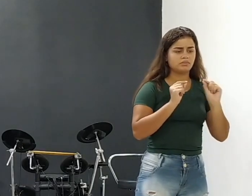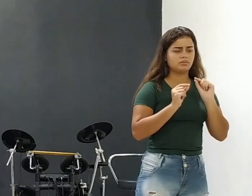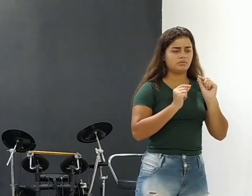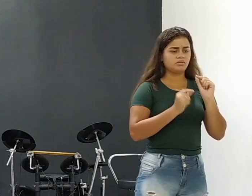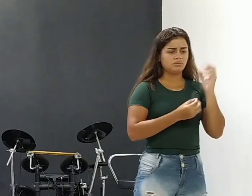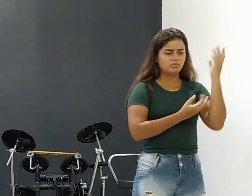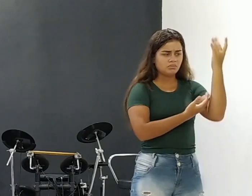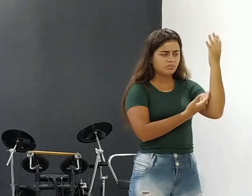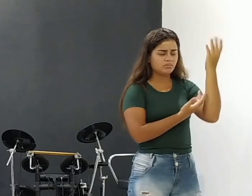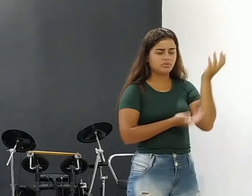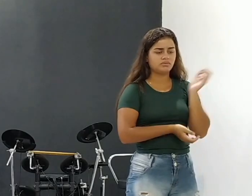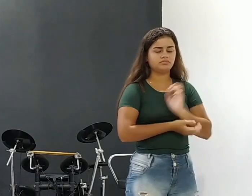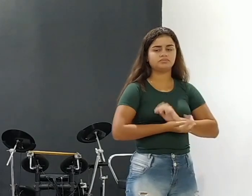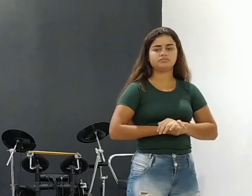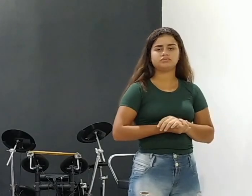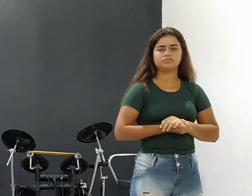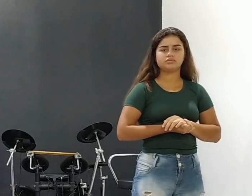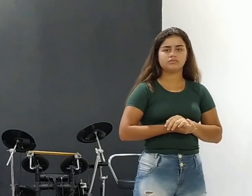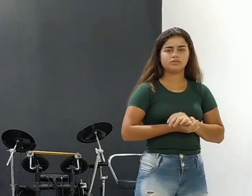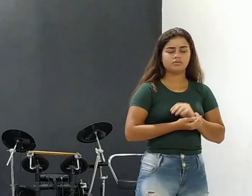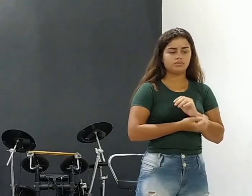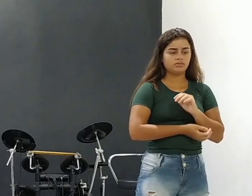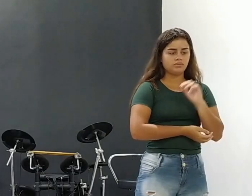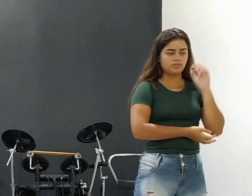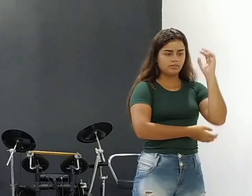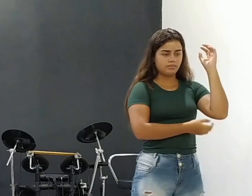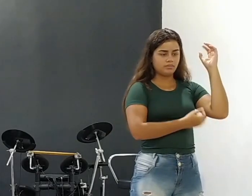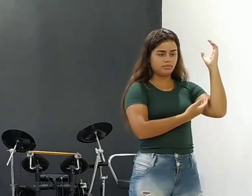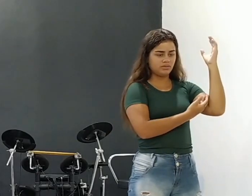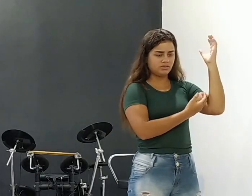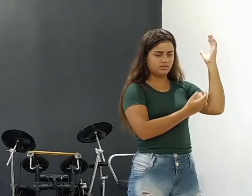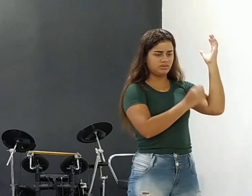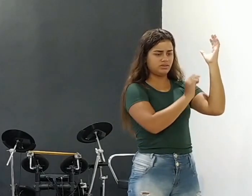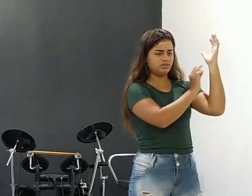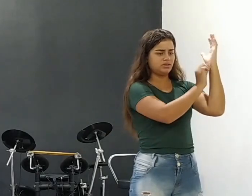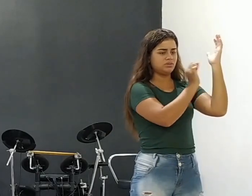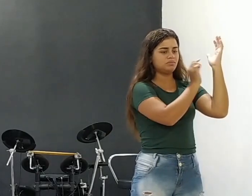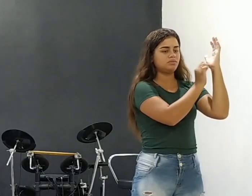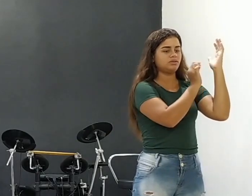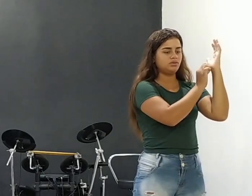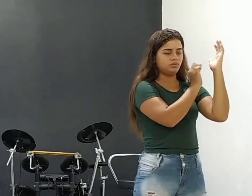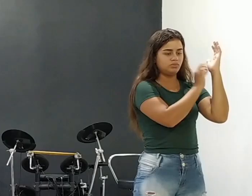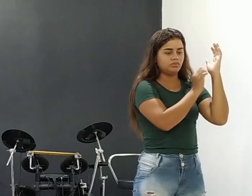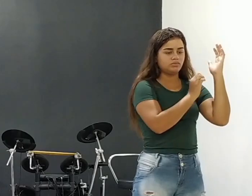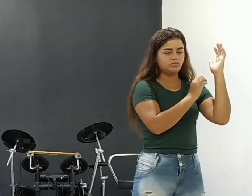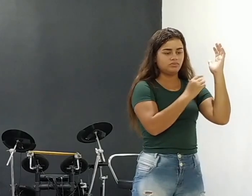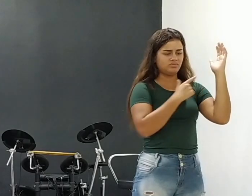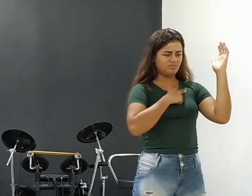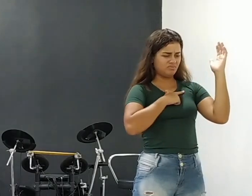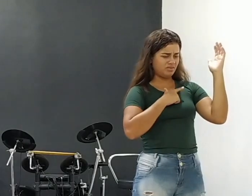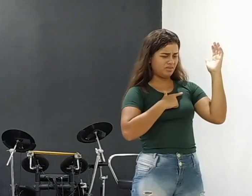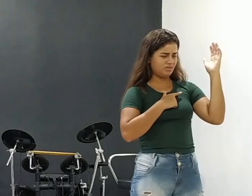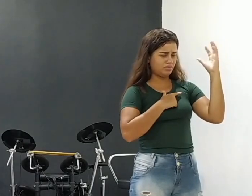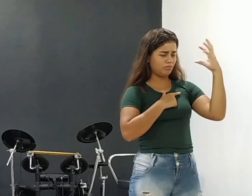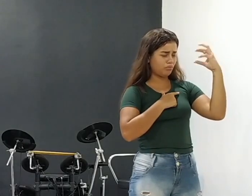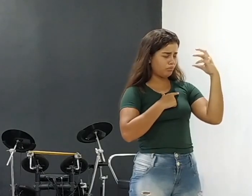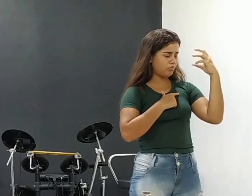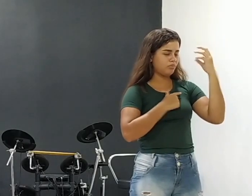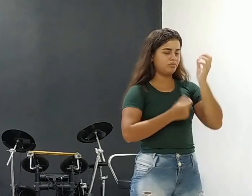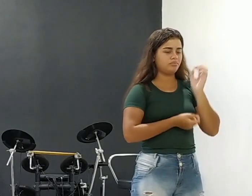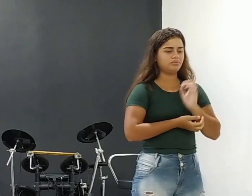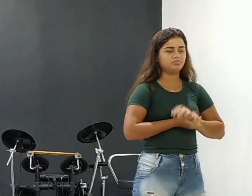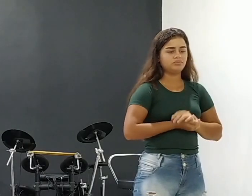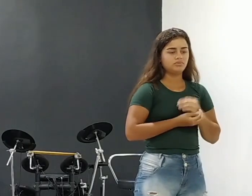esse? Irmãos, é uma planta que tinha espinho, era uma planta pequena, seca, feia. Aí você pode pensar,